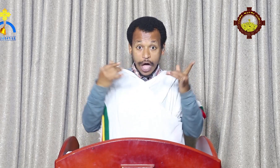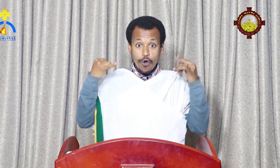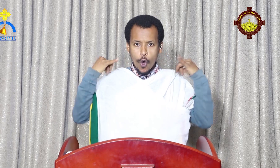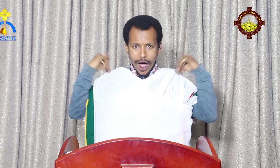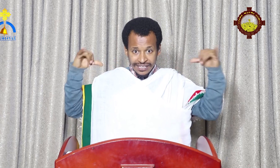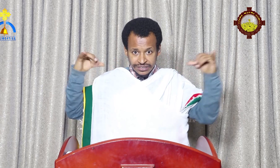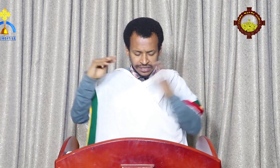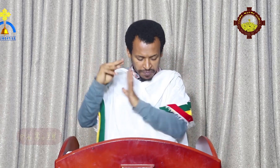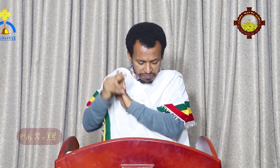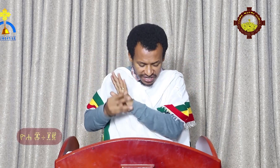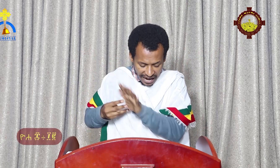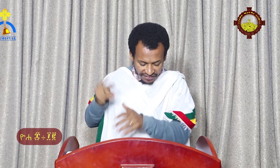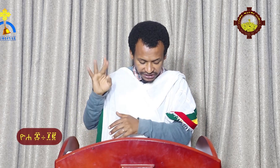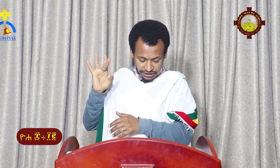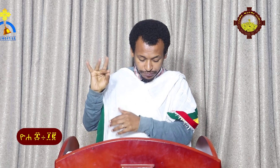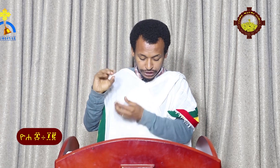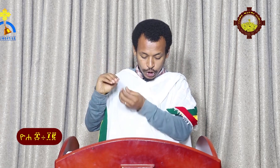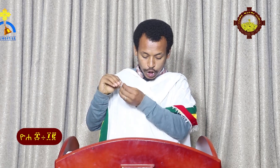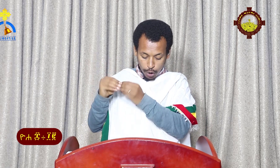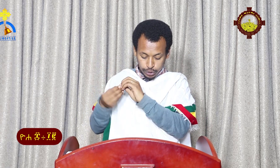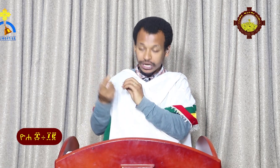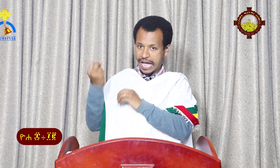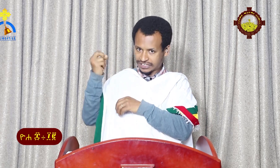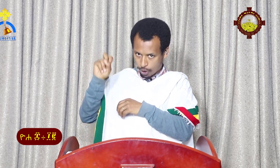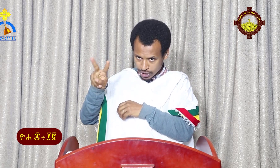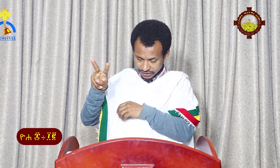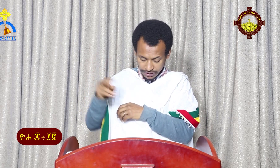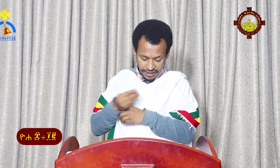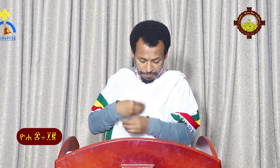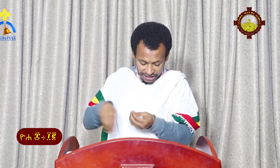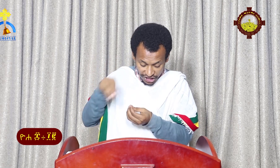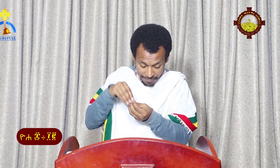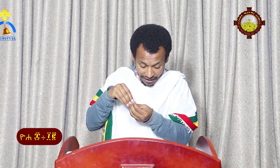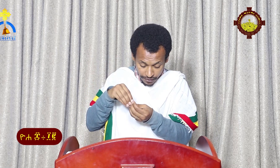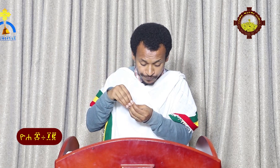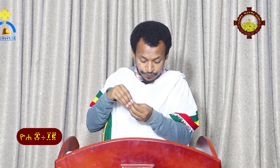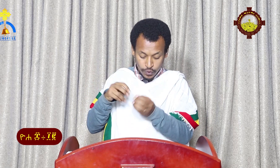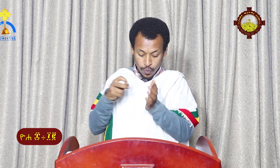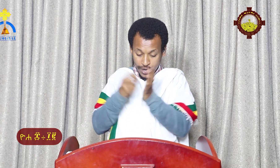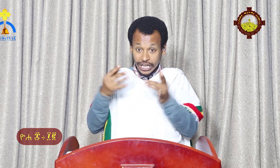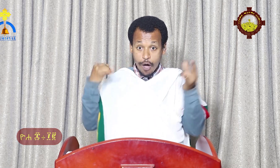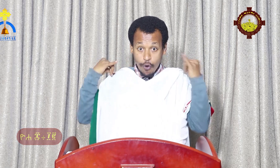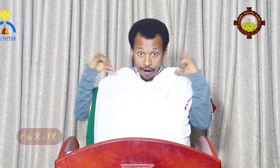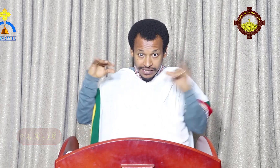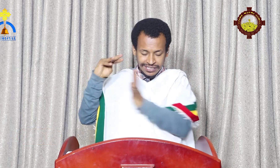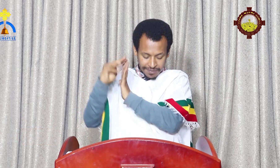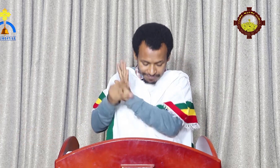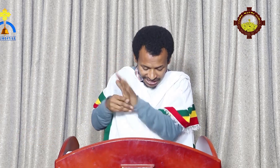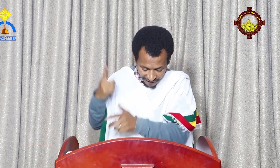ወንጌላዊ ዮሐንስ ምዕራፍ 8 ከቁጥር 12 በተጨማሪ ወንጌላዊ ዮሐንስ ምዕራፍ